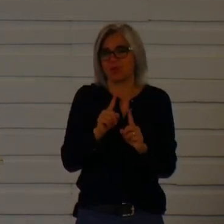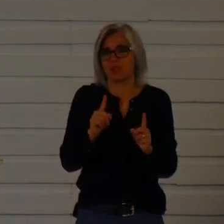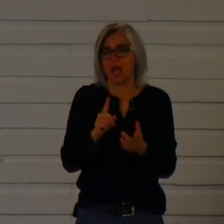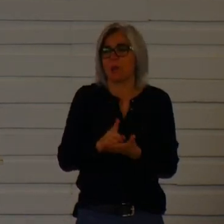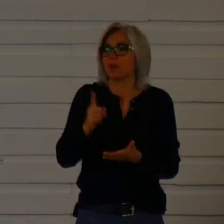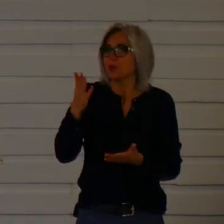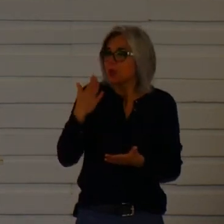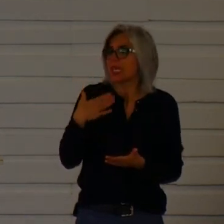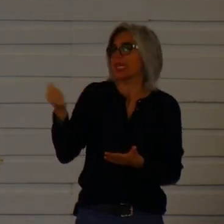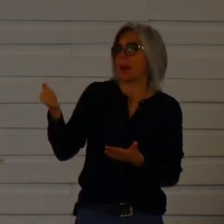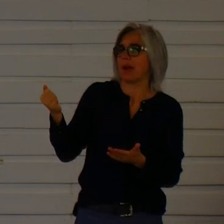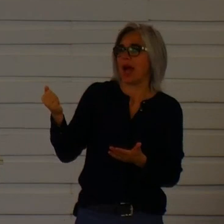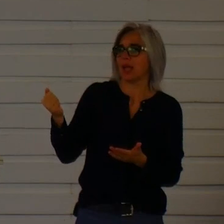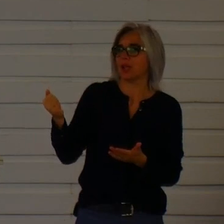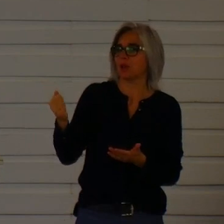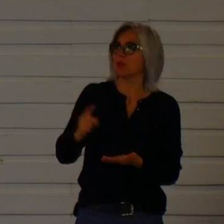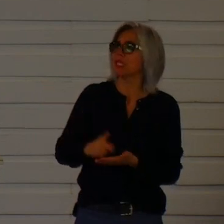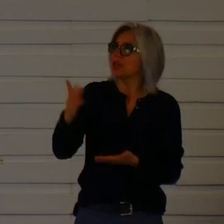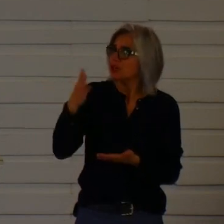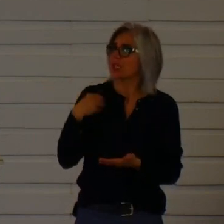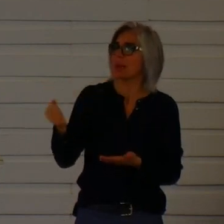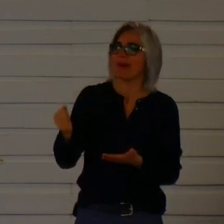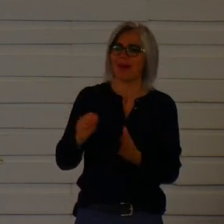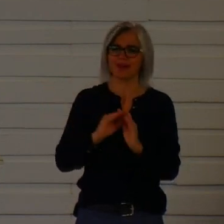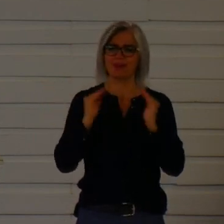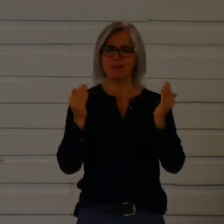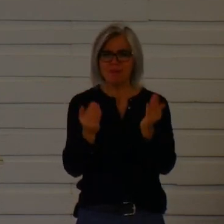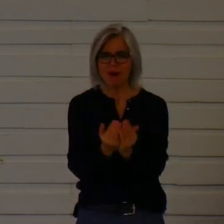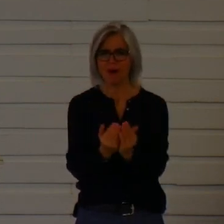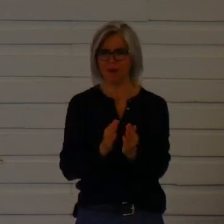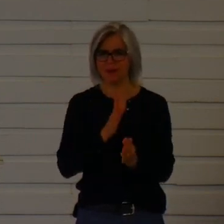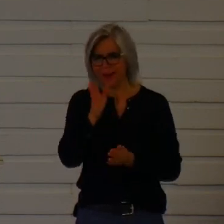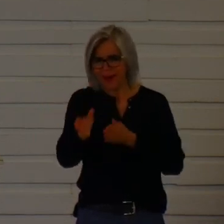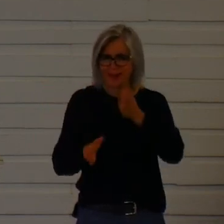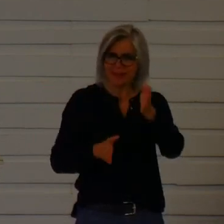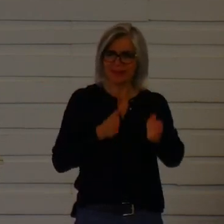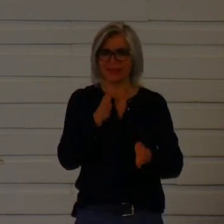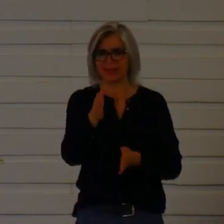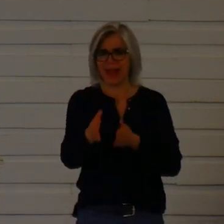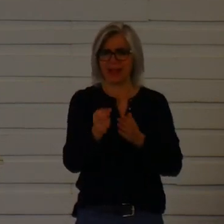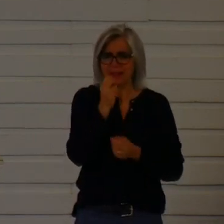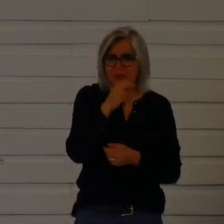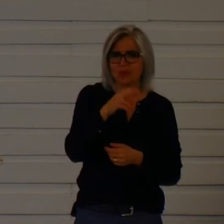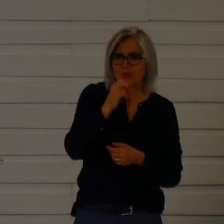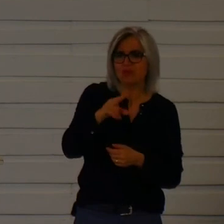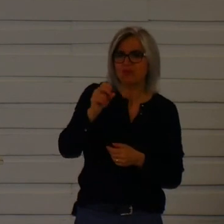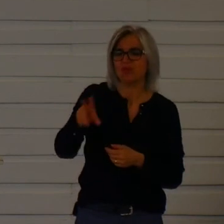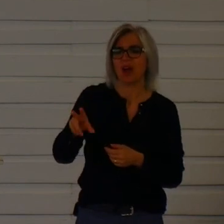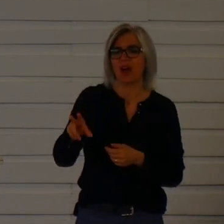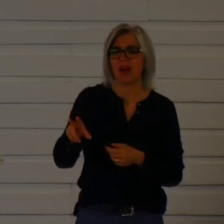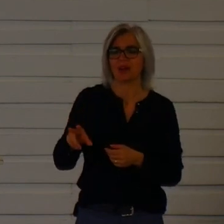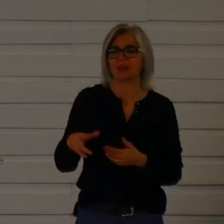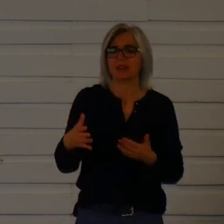e a tirarli fuori, fuori, fuori, fuori da quella condizione, da quella situazione, e portarli a Lui. Questo è quello che il Signore